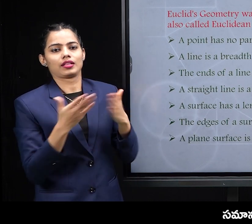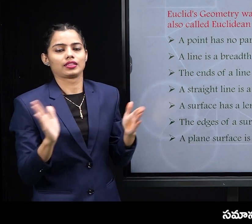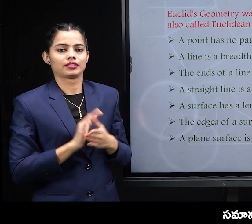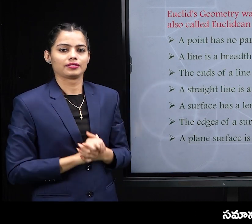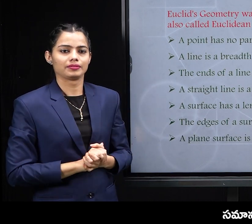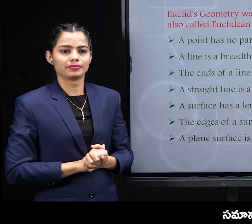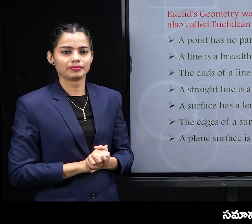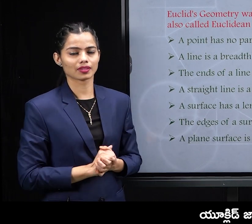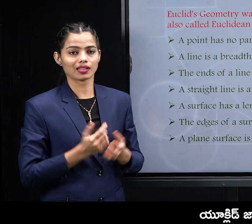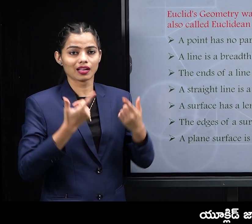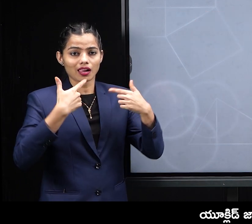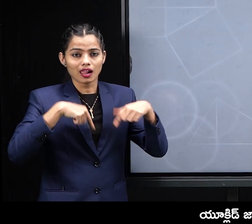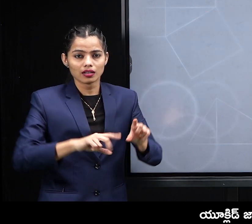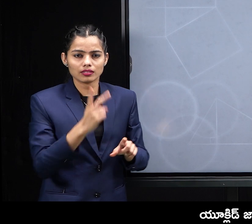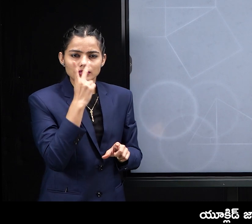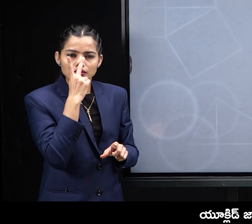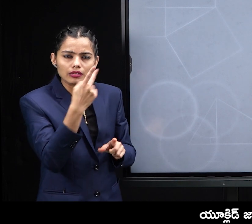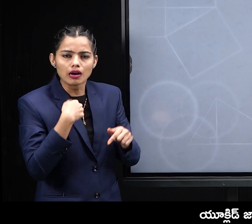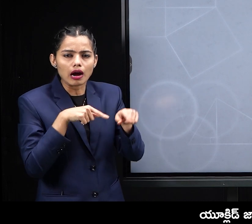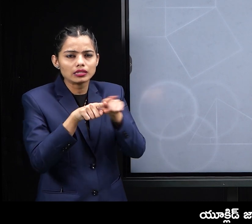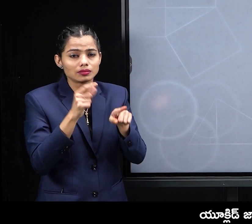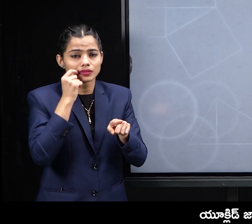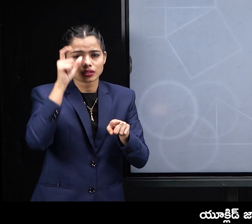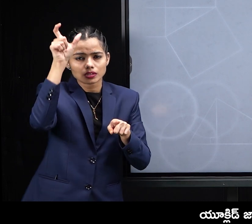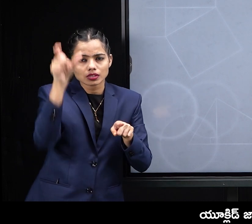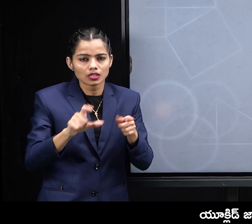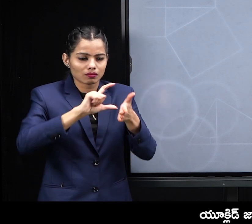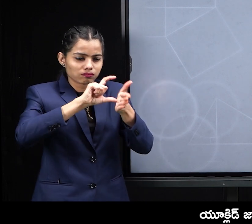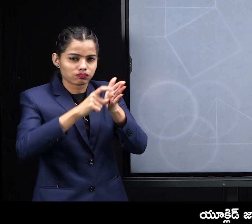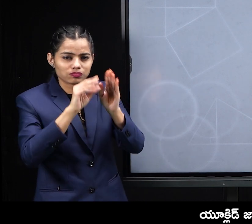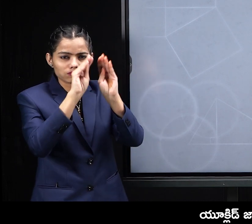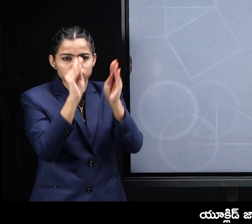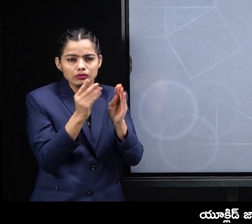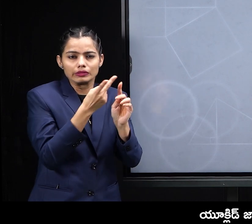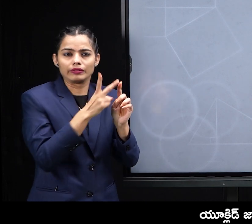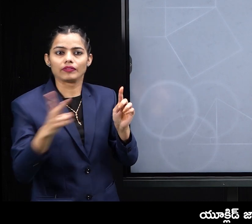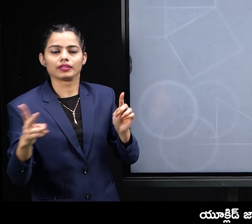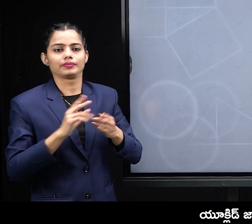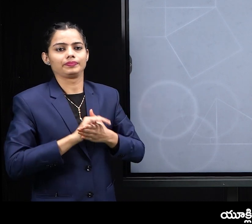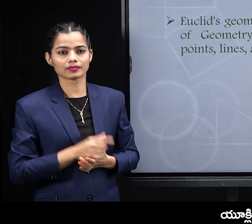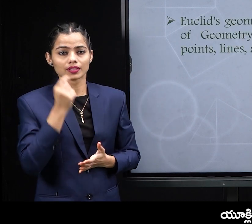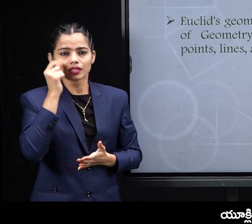ఒపరితలం యూక్లిడ జామితి నిర్వచనాన్ని చూదాం యూక్లిడ్